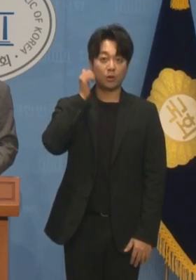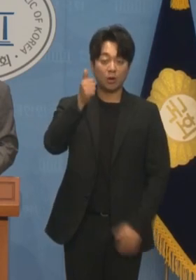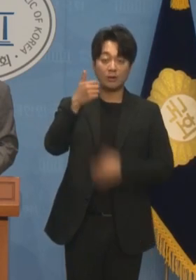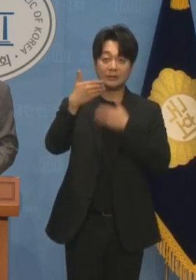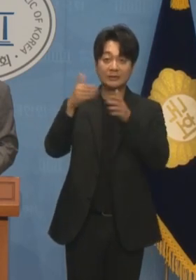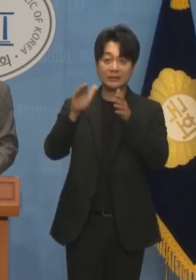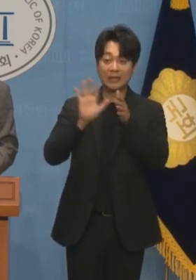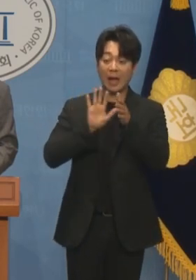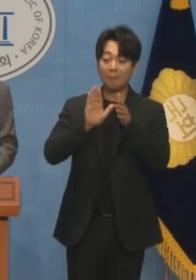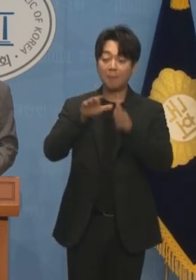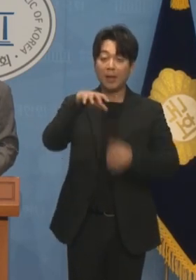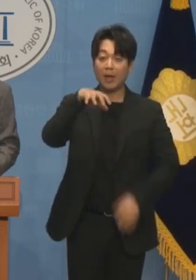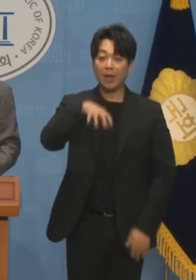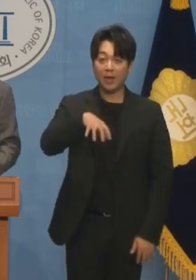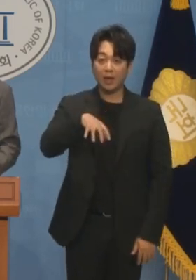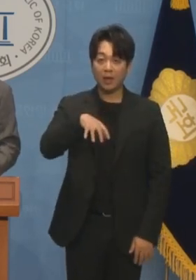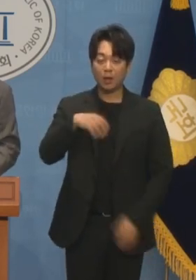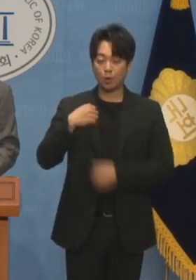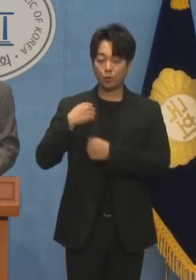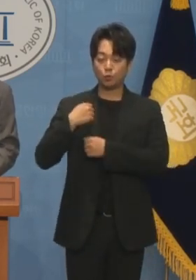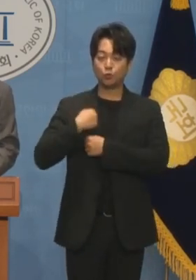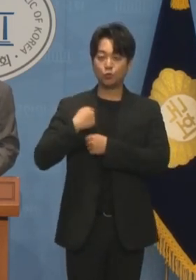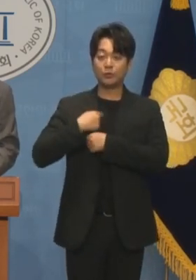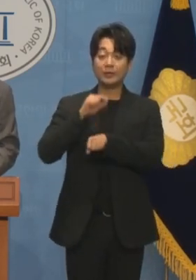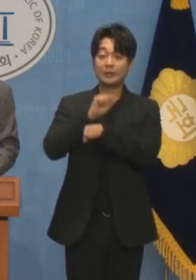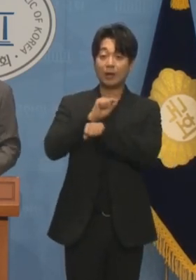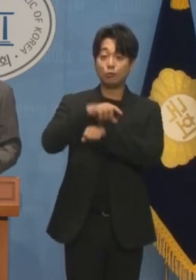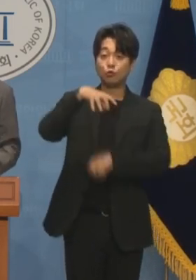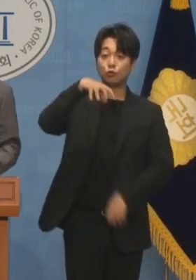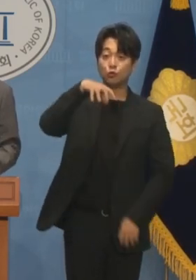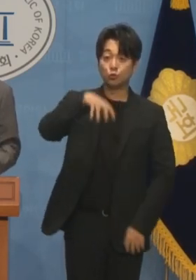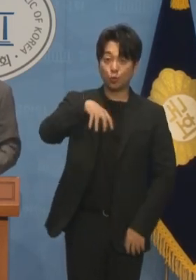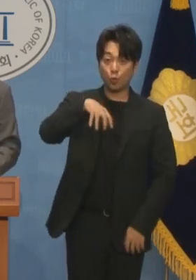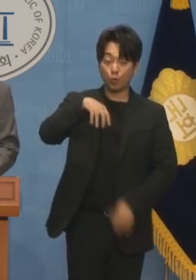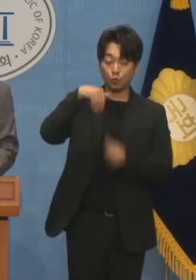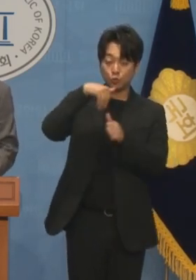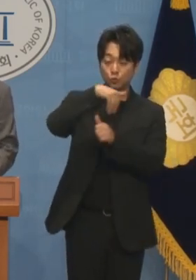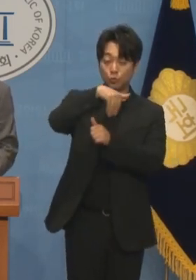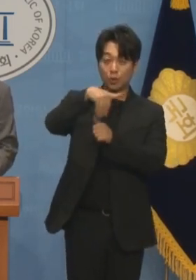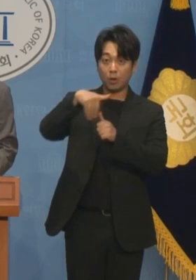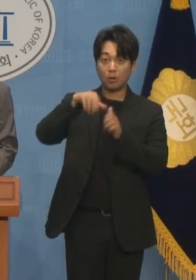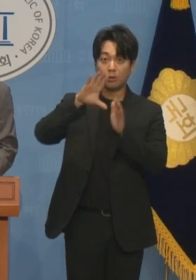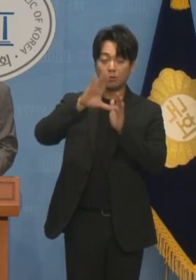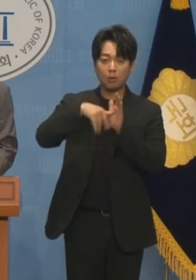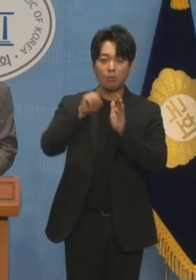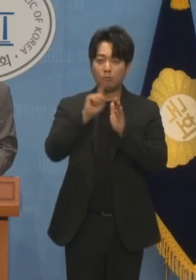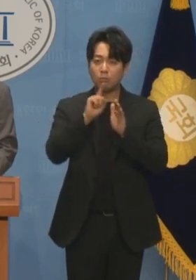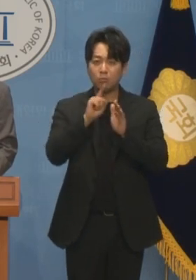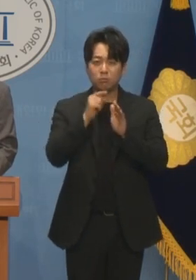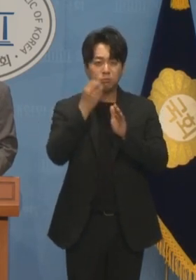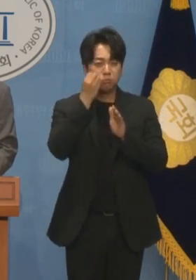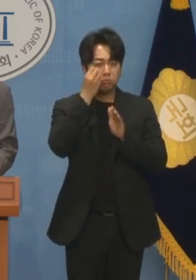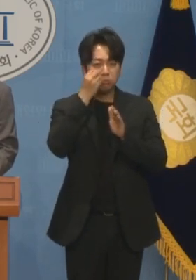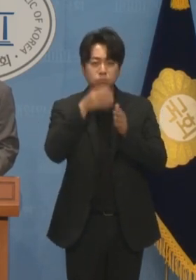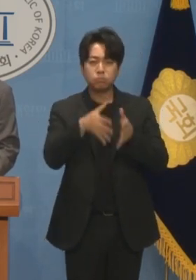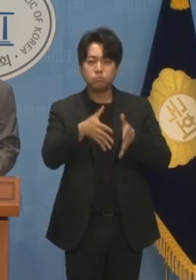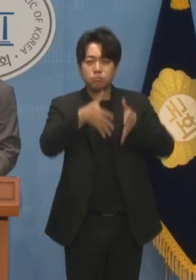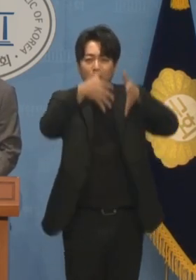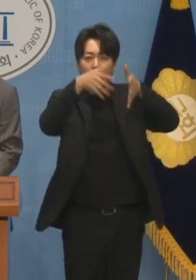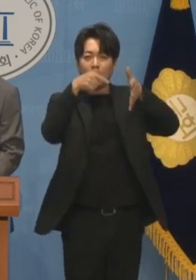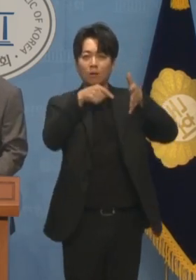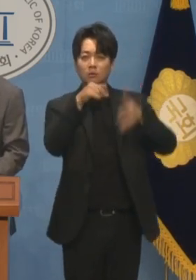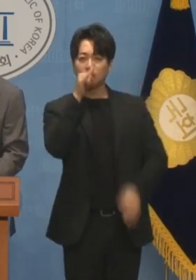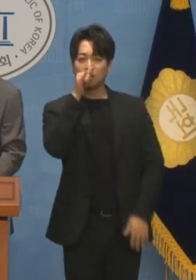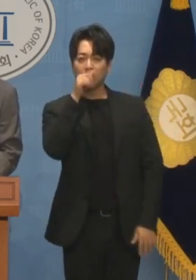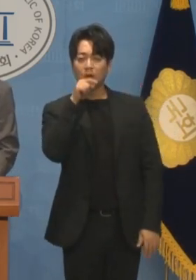육군 서울사무소가 있는데 그 울타리에 괴 시설물이 설치가 되어 있습니다. 근데 그